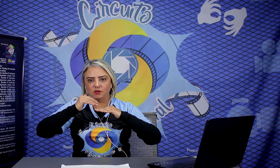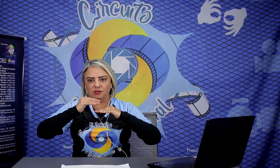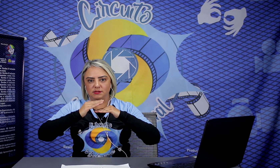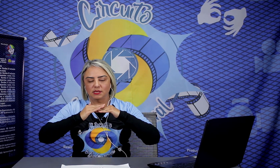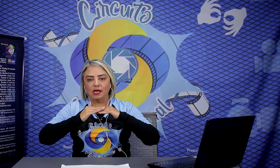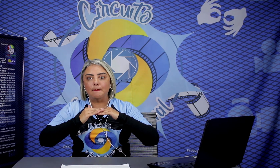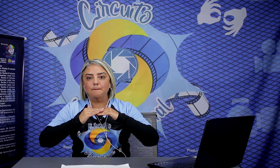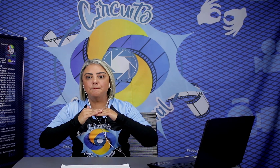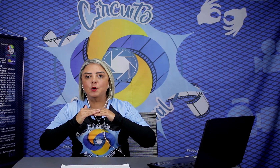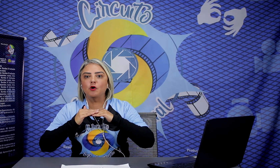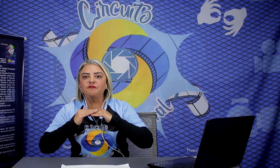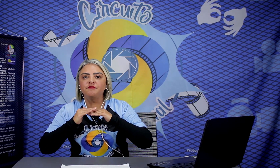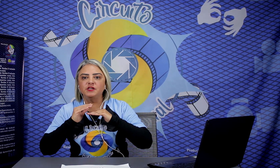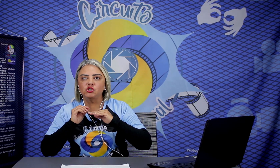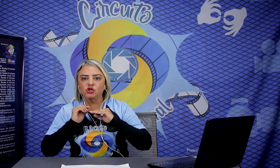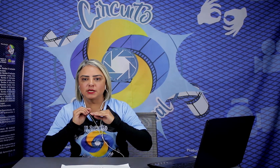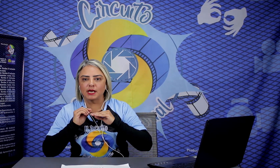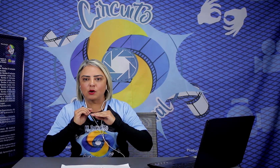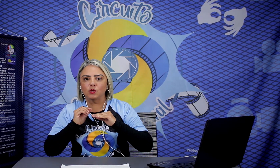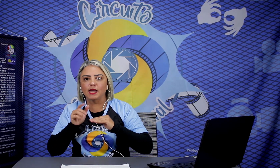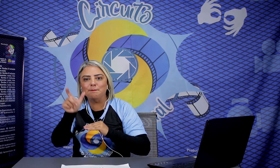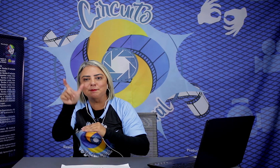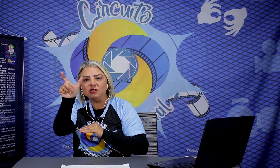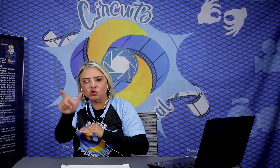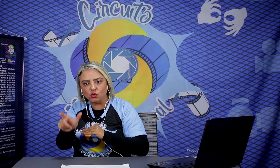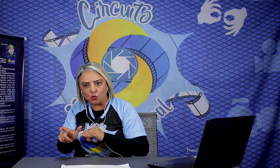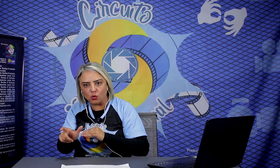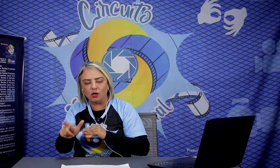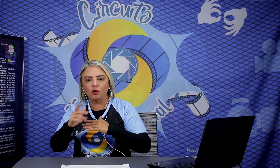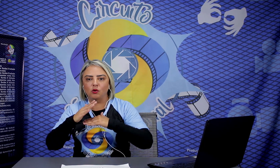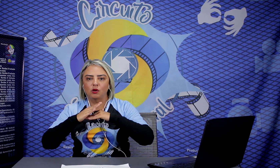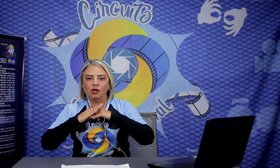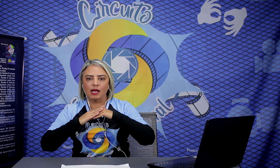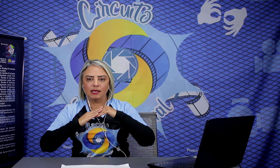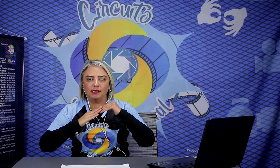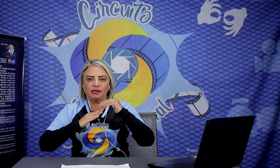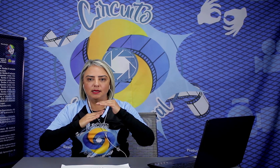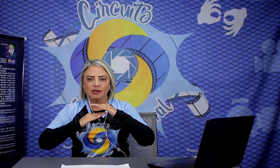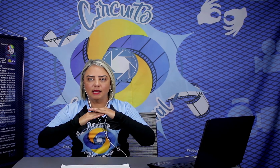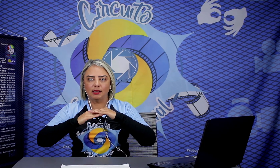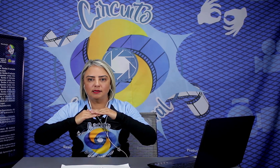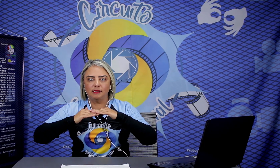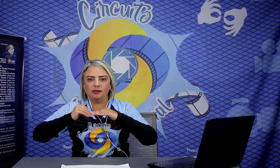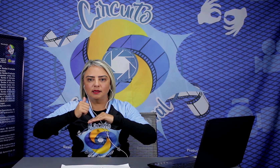Profissões. Profissional, que é a pessoa, ó. Aqui, aqui.